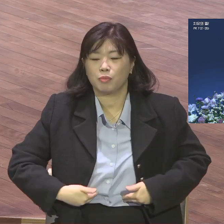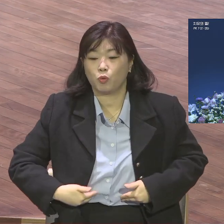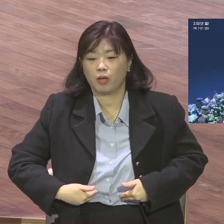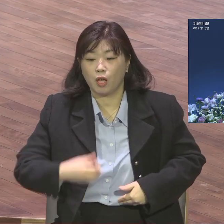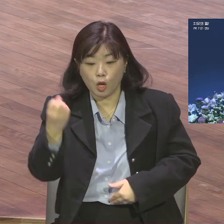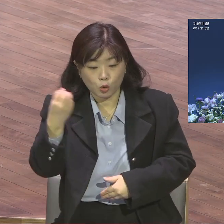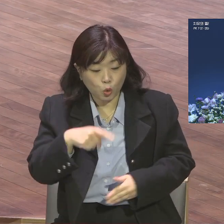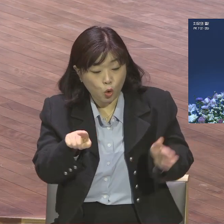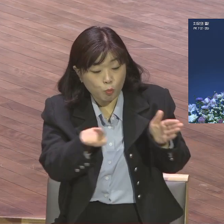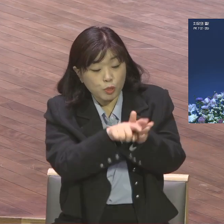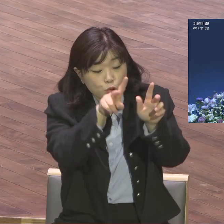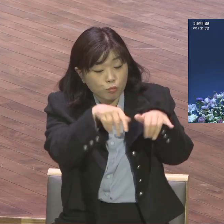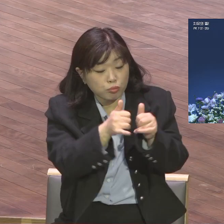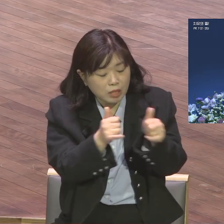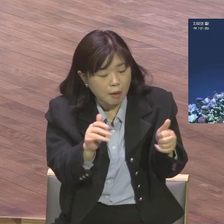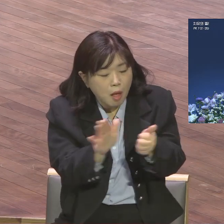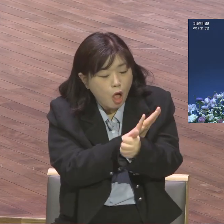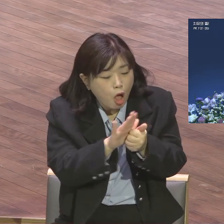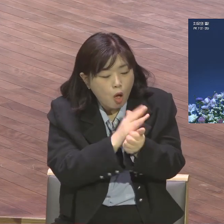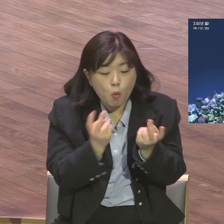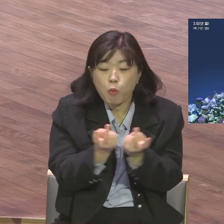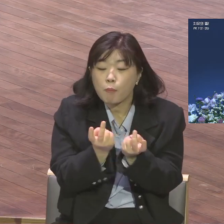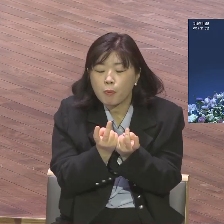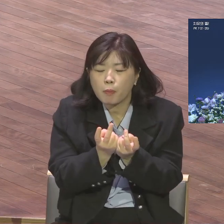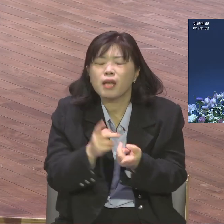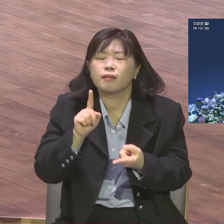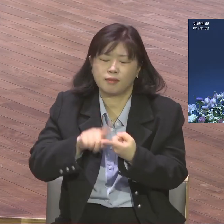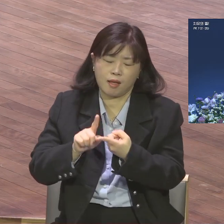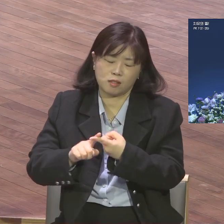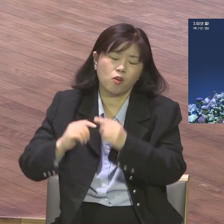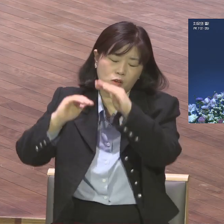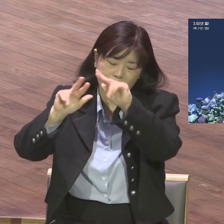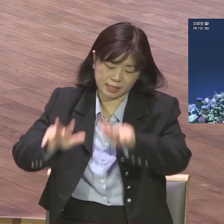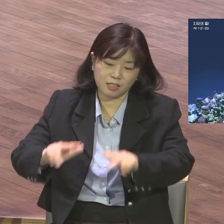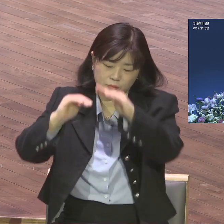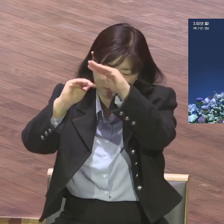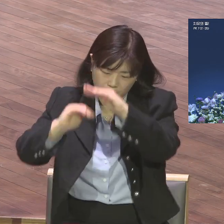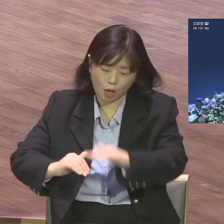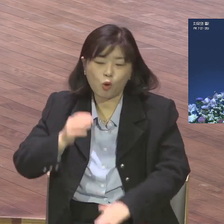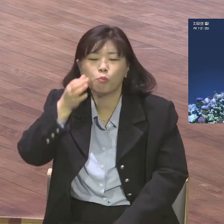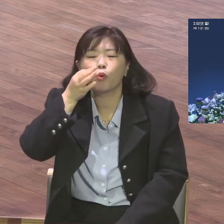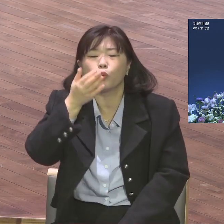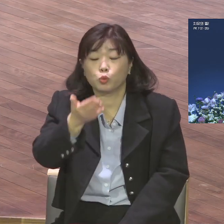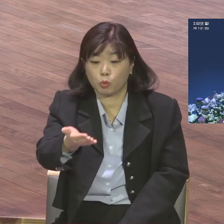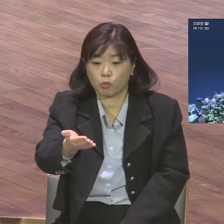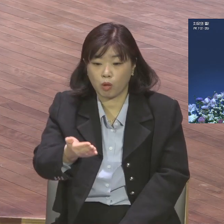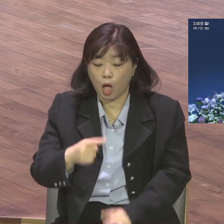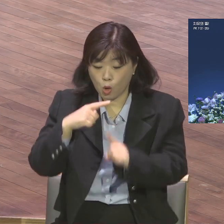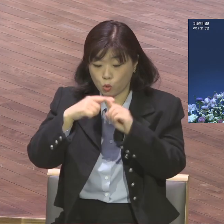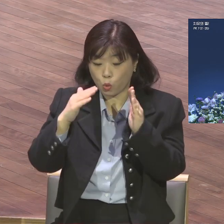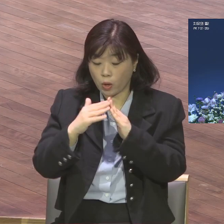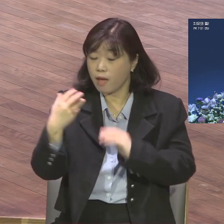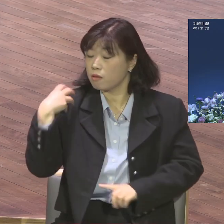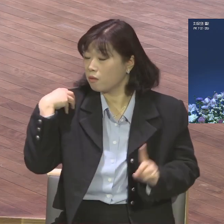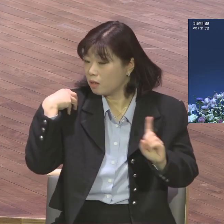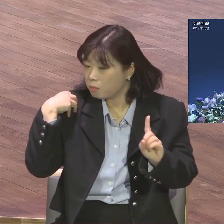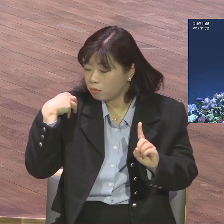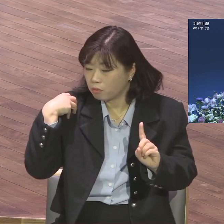교회는 한마디로 딱 말하면 영육을 치유하는 것이에요. 상한 마음 치유하는 것이에요.